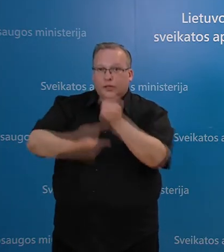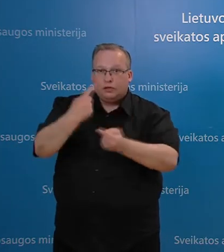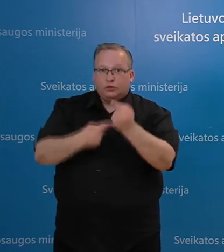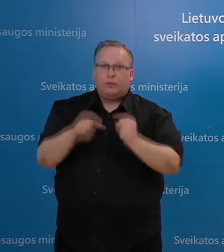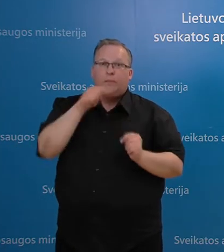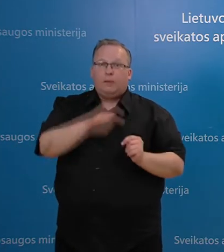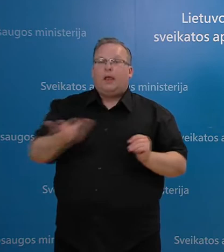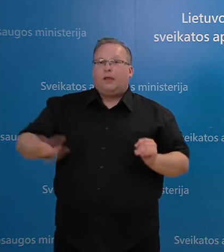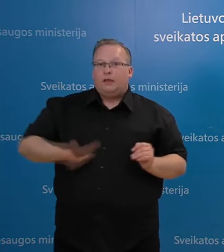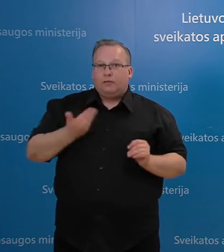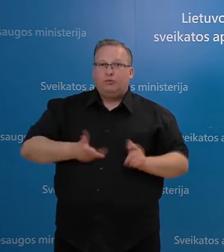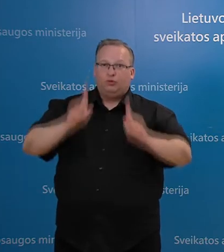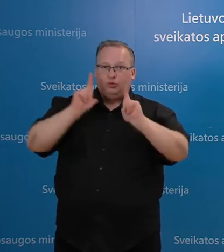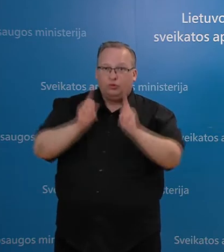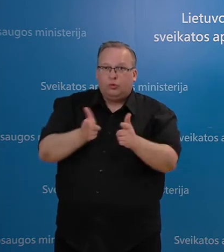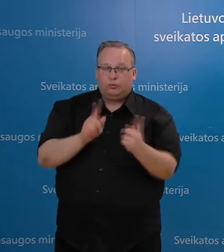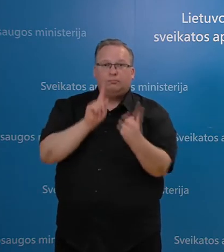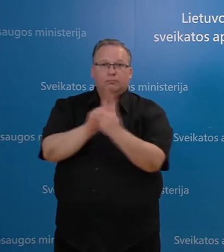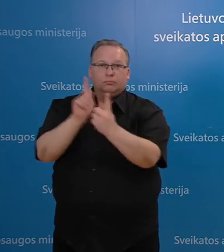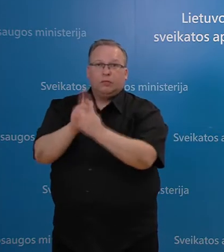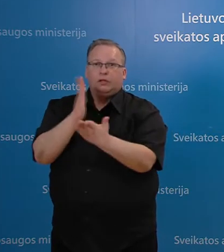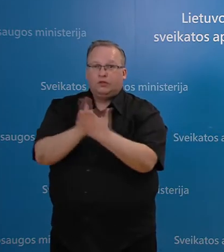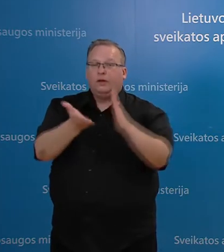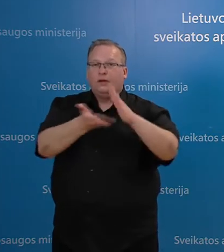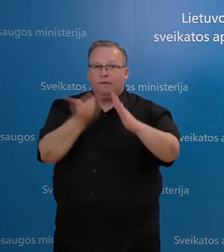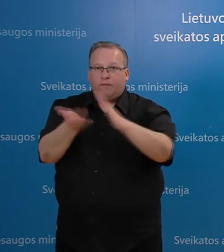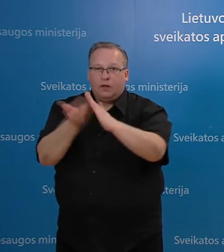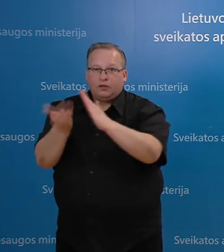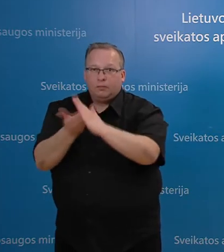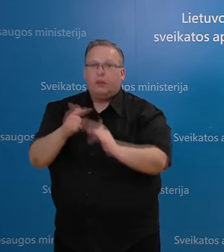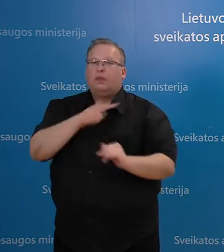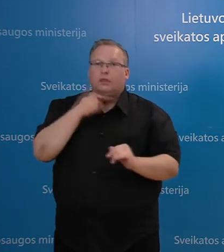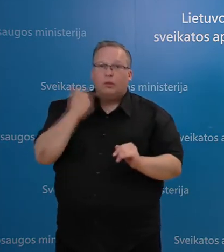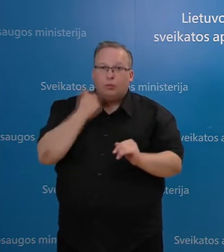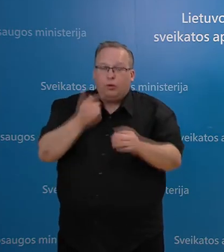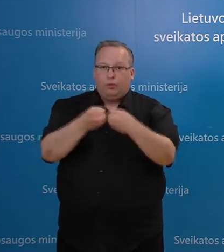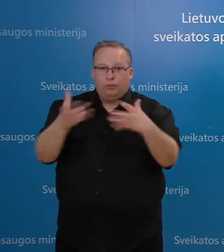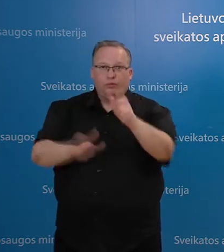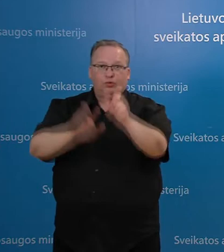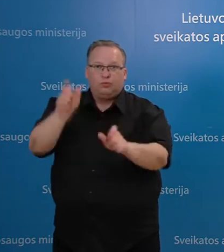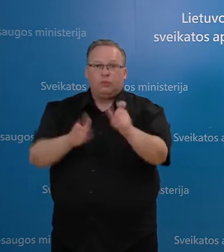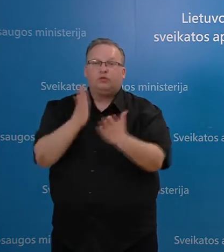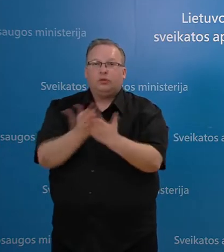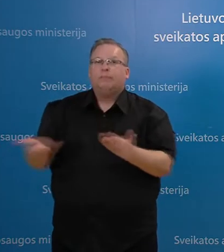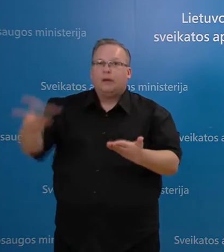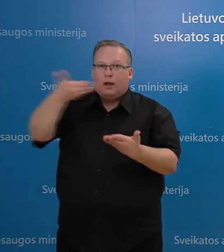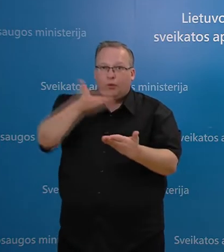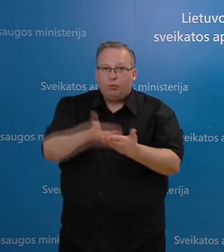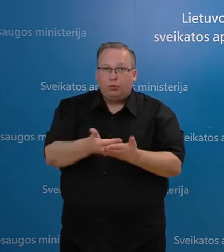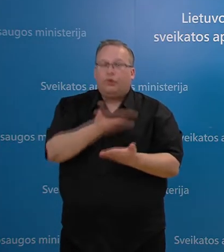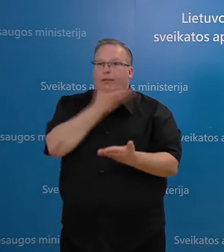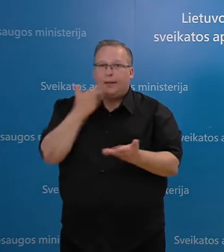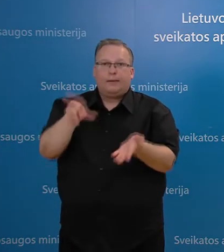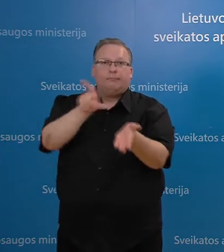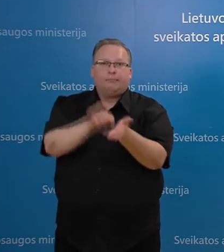prie gyvų susirinkimų, į kuriuos yra kviečiamasi daugiau asmenų, yra rekomenduojama, tai nėra prievolė,